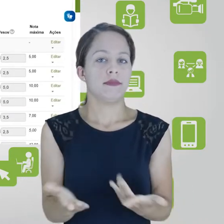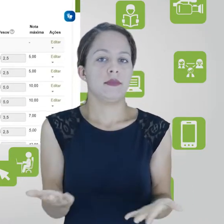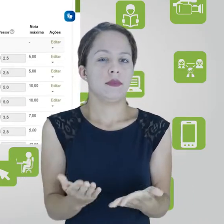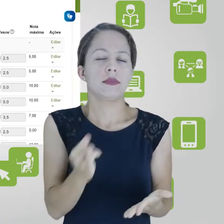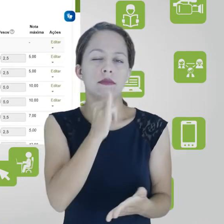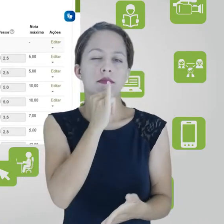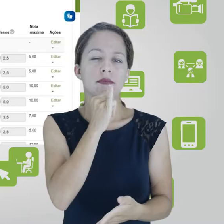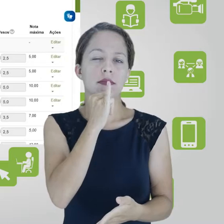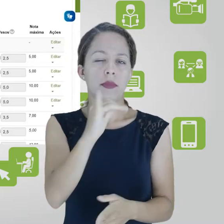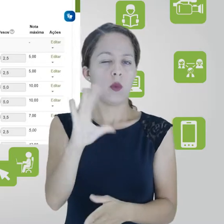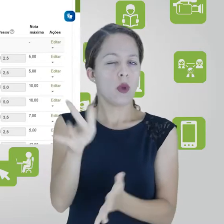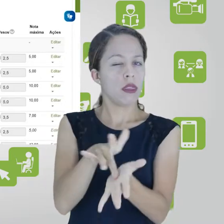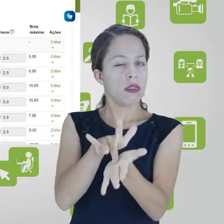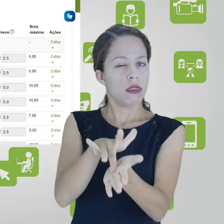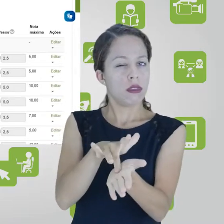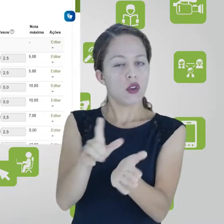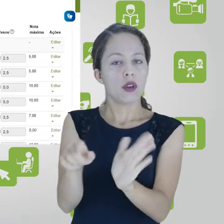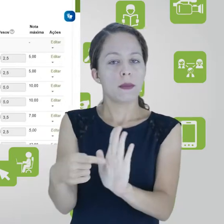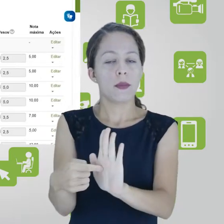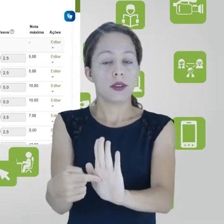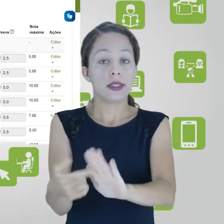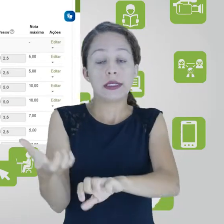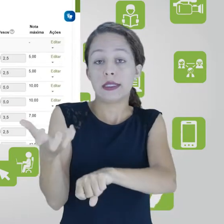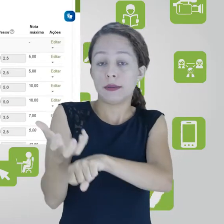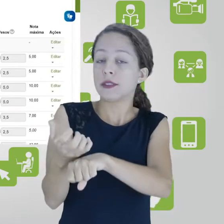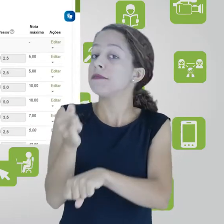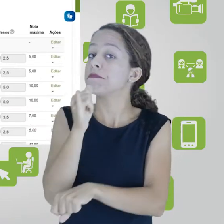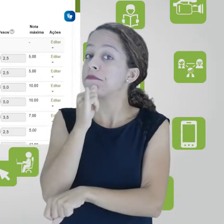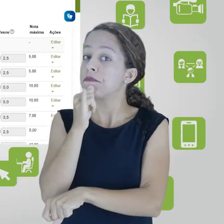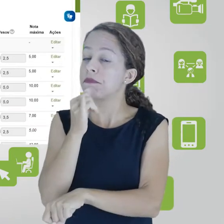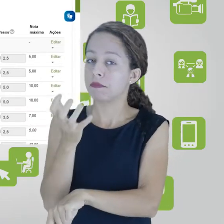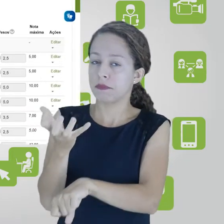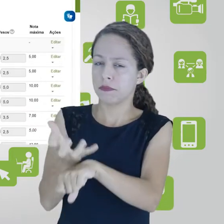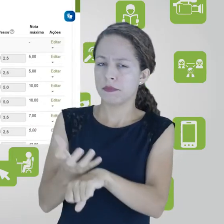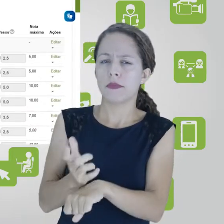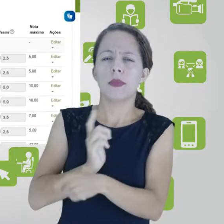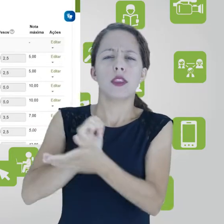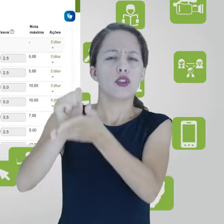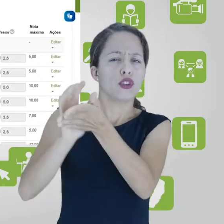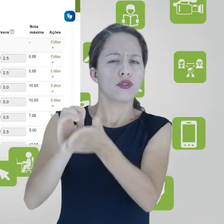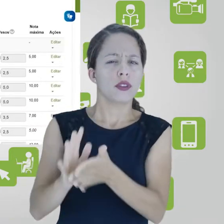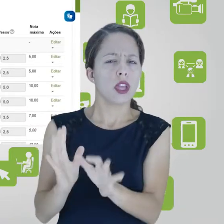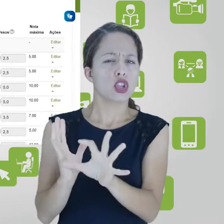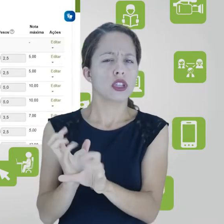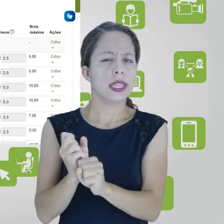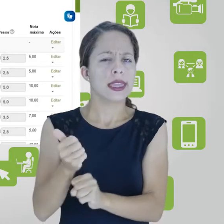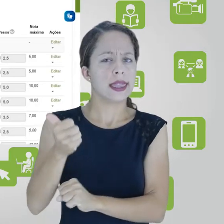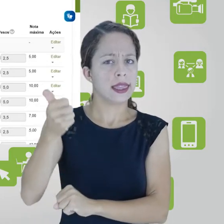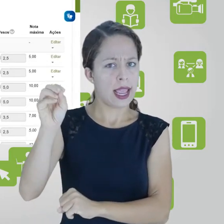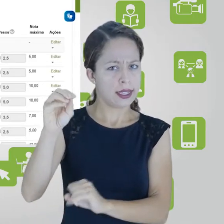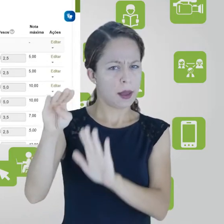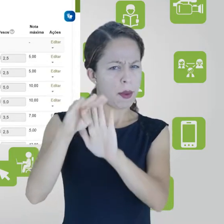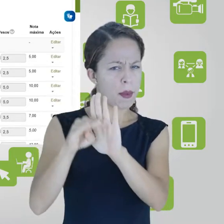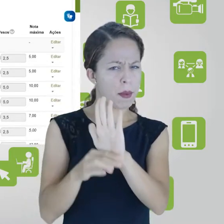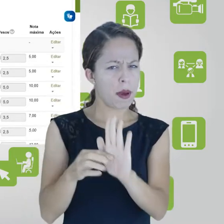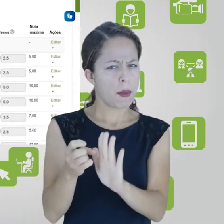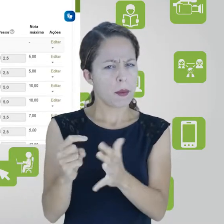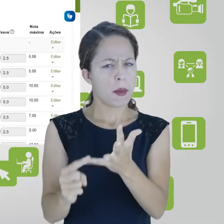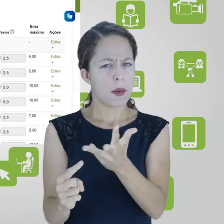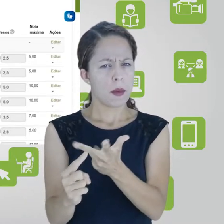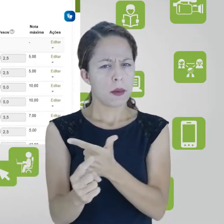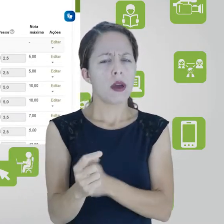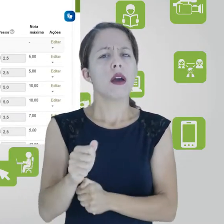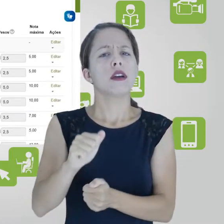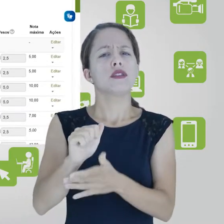vai simular aqui é uma situação de uma disciplina que tem 10 atividades. Aqui do lado a gente pode